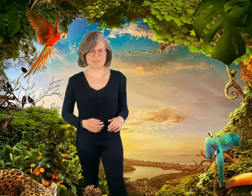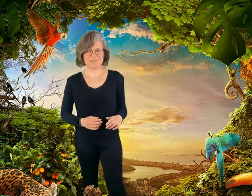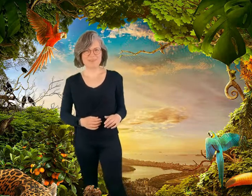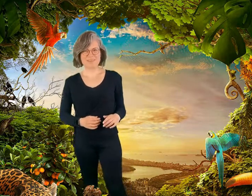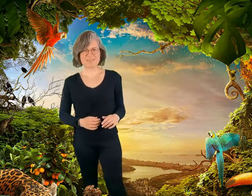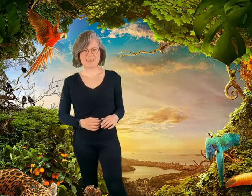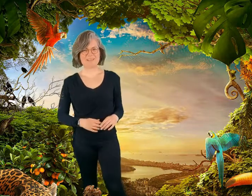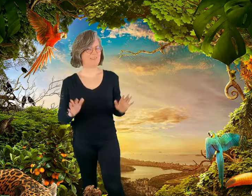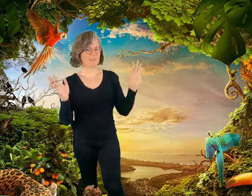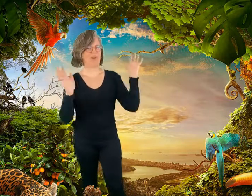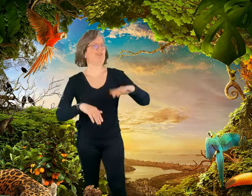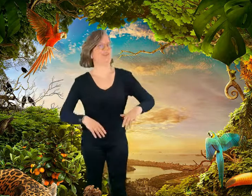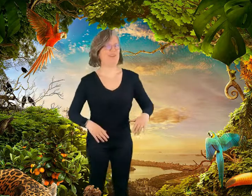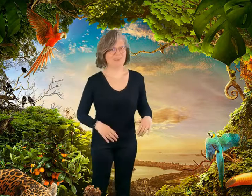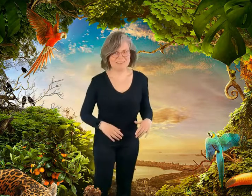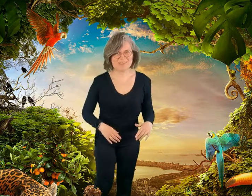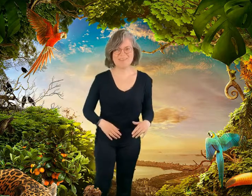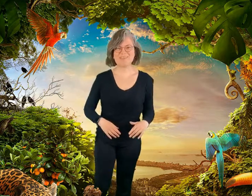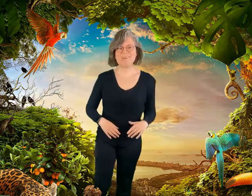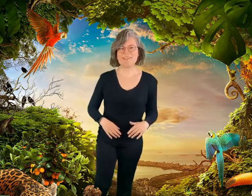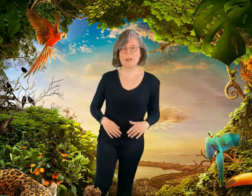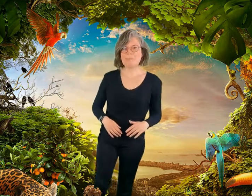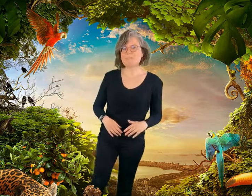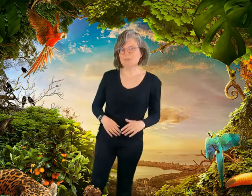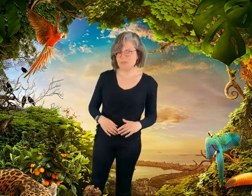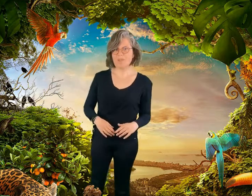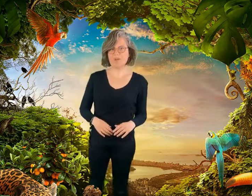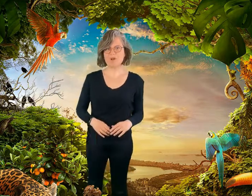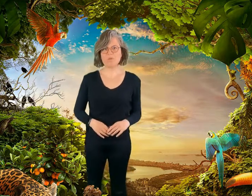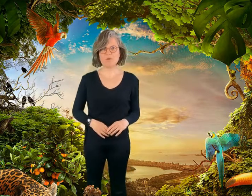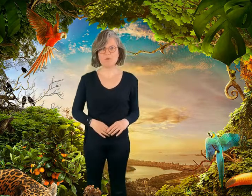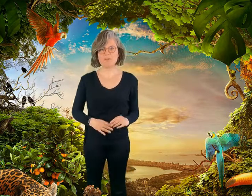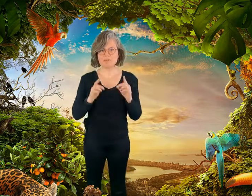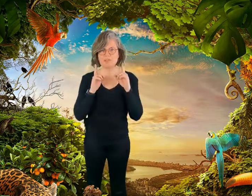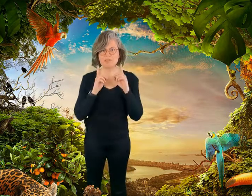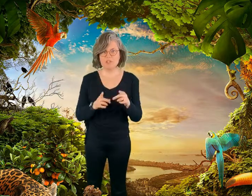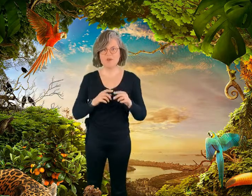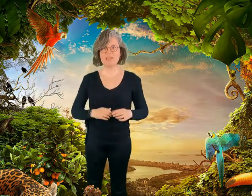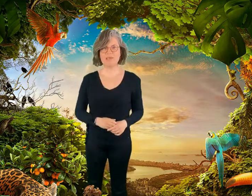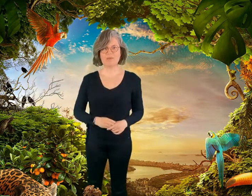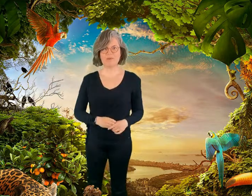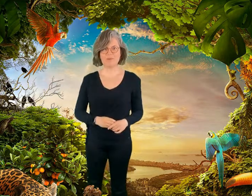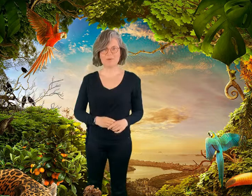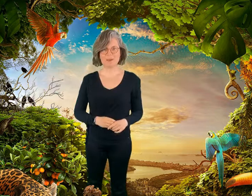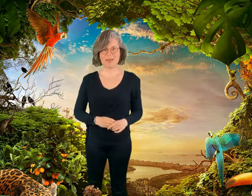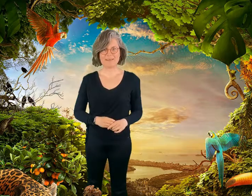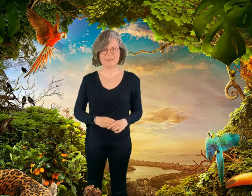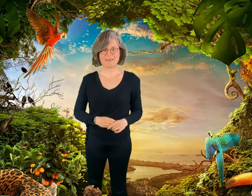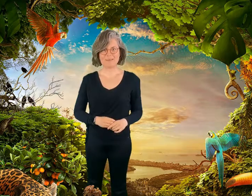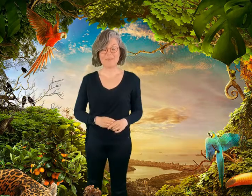Fantastische danseres. Dat hadden jullie al lang gezien natuurlijk. Dus ik ben wel benieuwd wat jullie ervan kunnen maken. Je